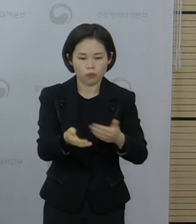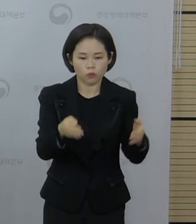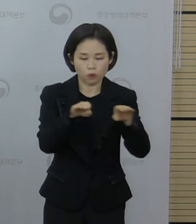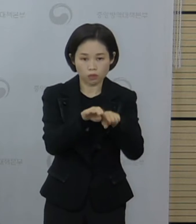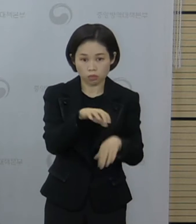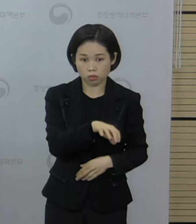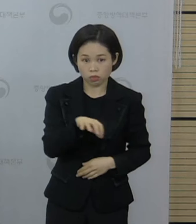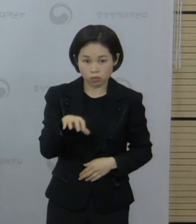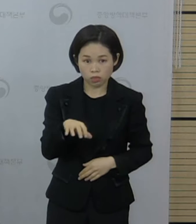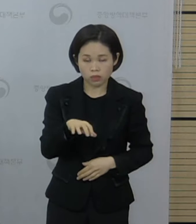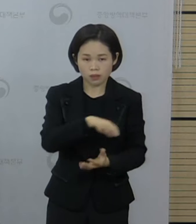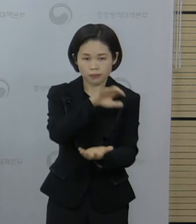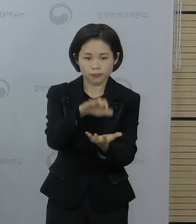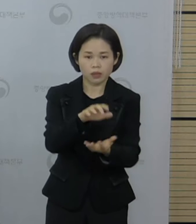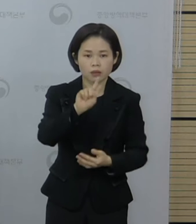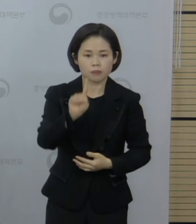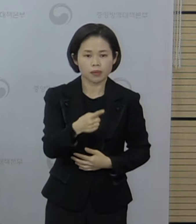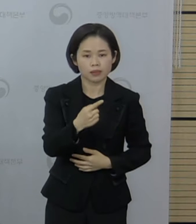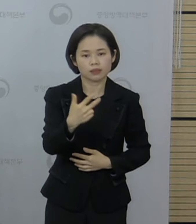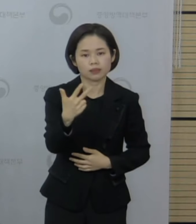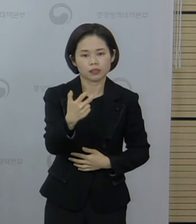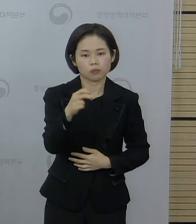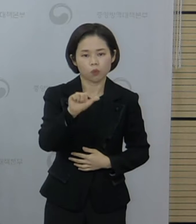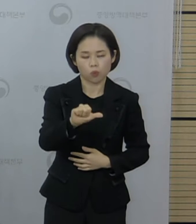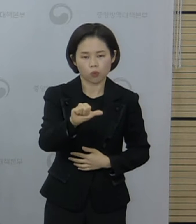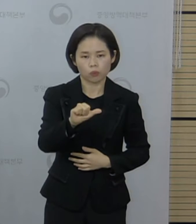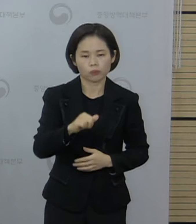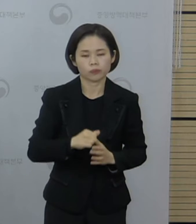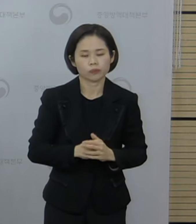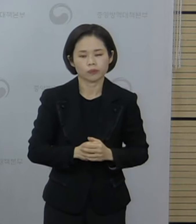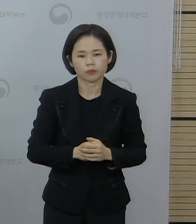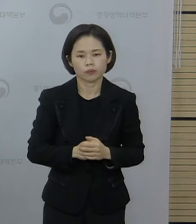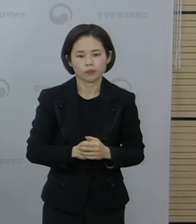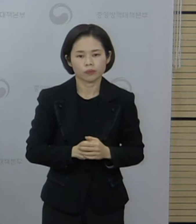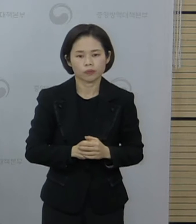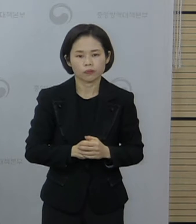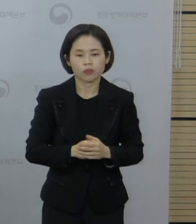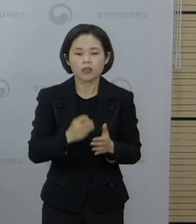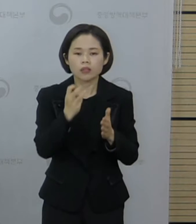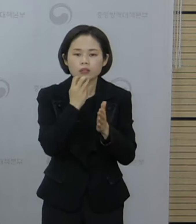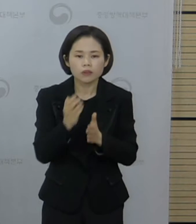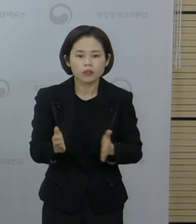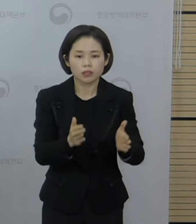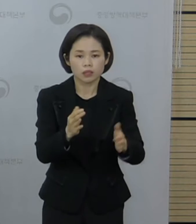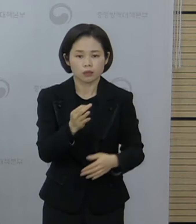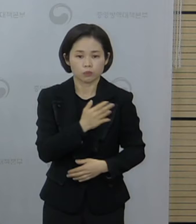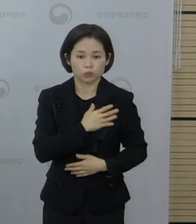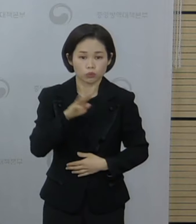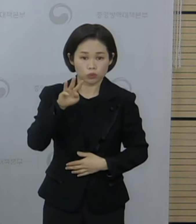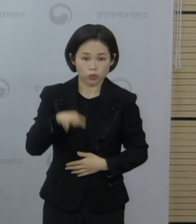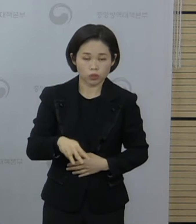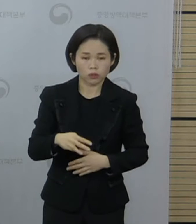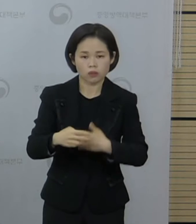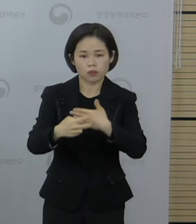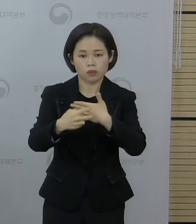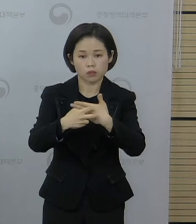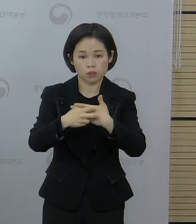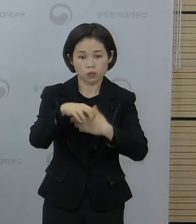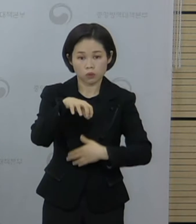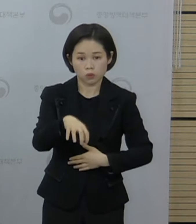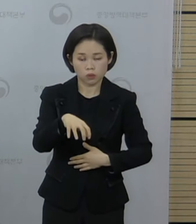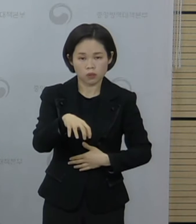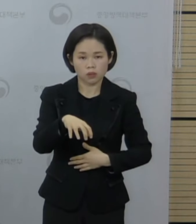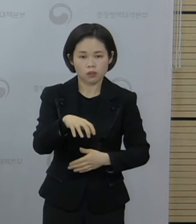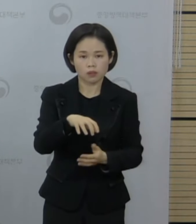총 175명 의 누 조각 긴 자가 발견되었고 경기도 부천시 의료기관 관련하여 총